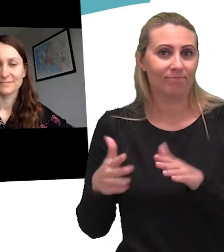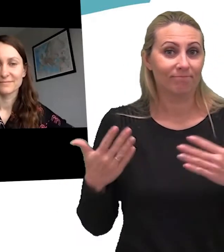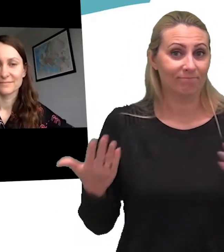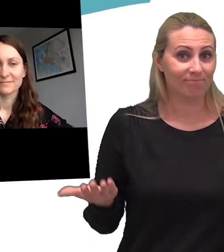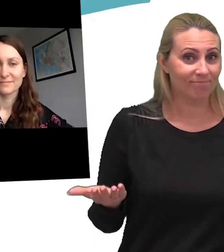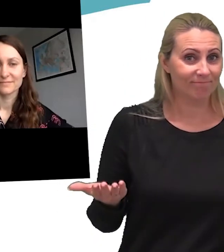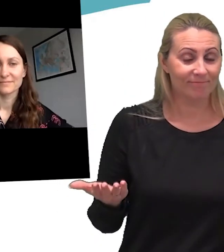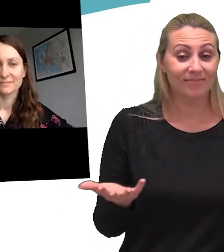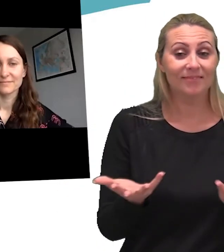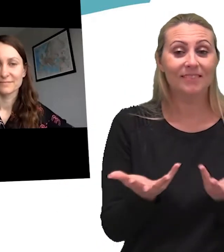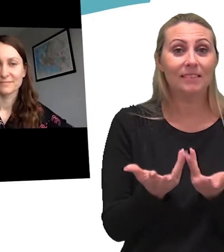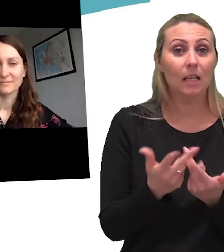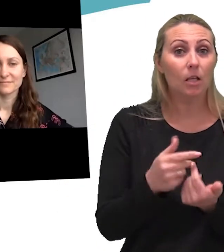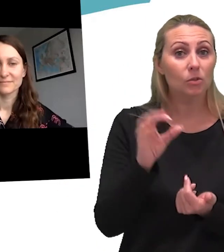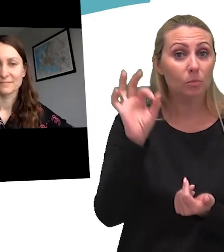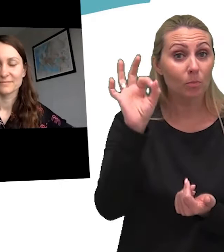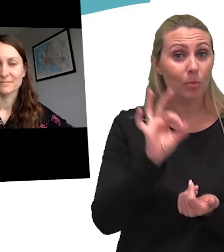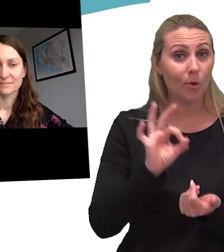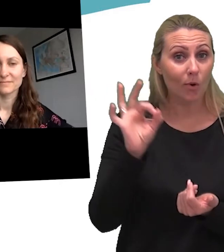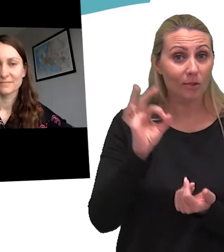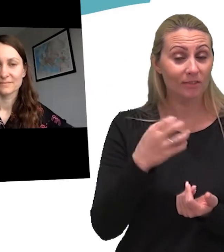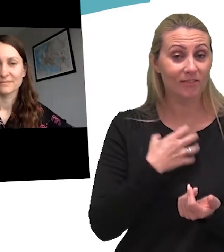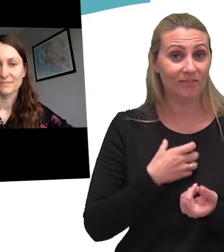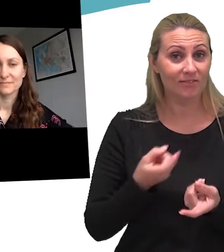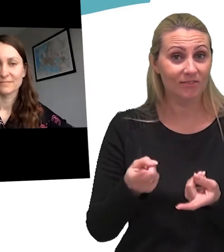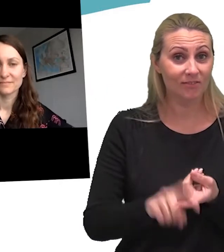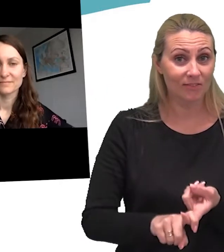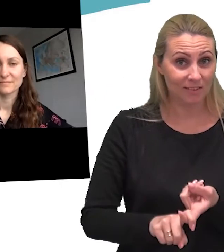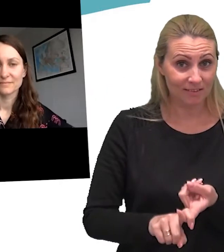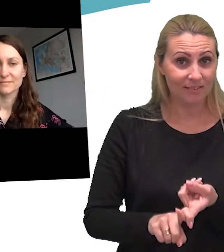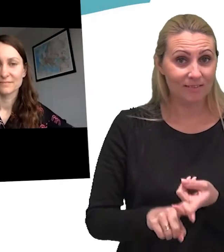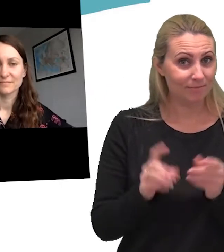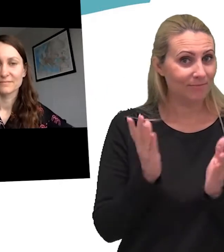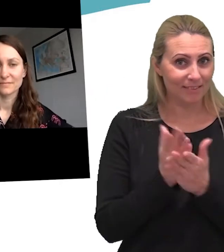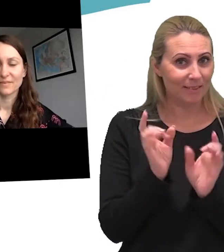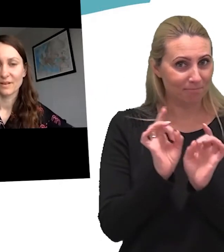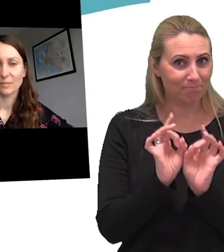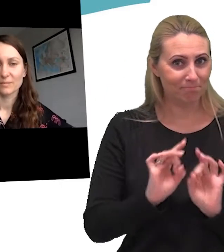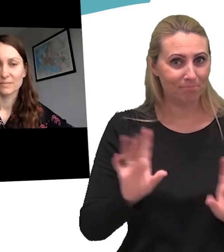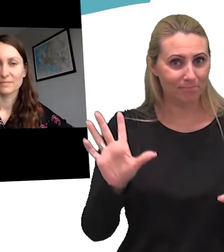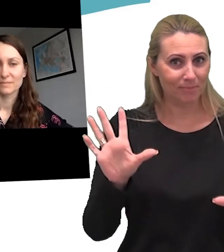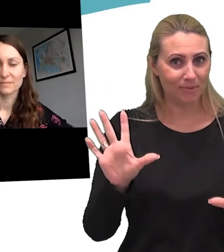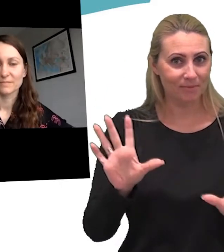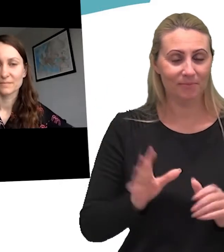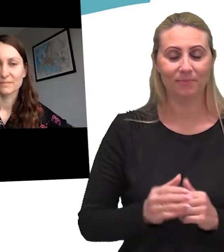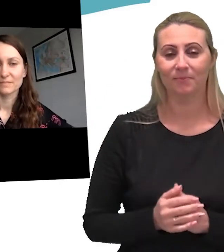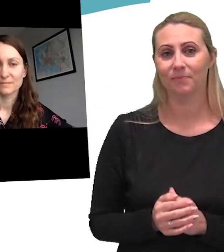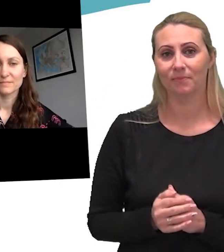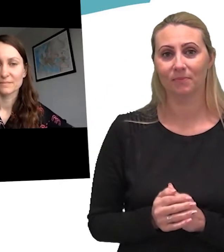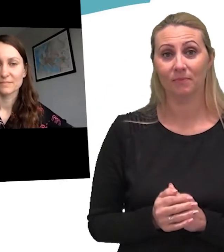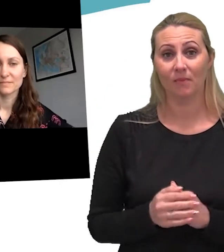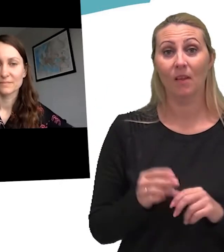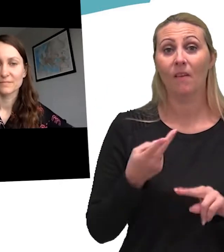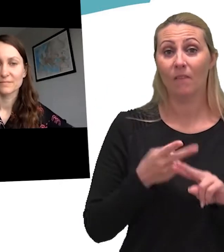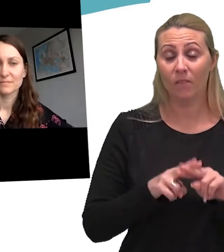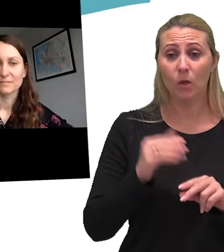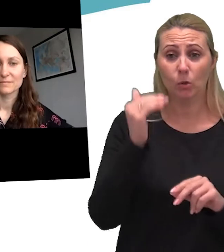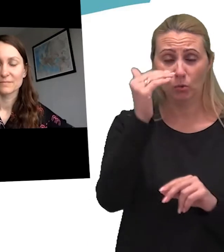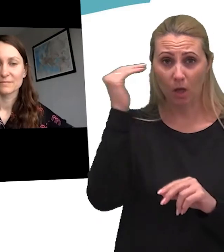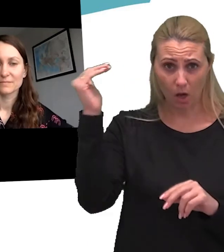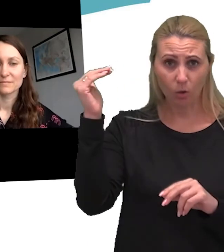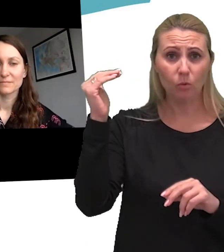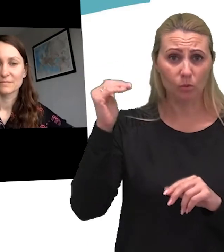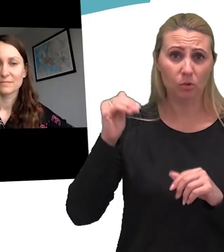tai jeigu skaičiuojant procentaliai, tai labai didelis, na, skirtumas susidaro. Dėl to net ir